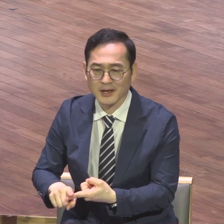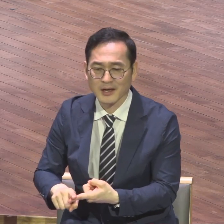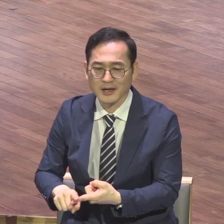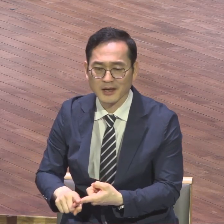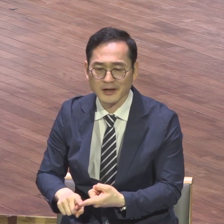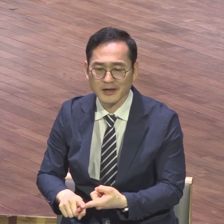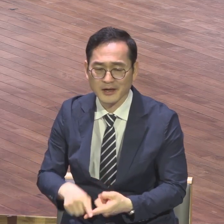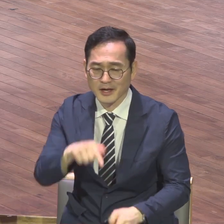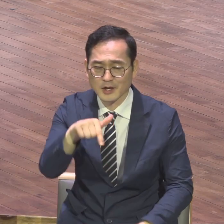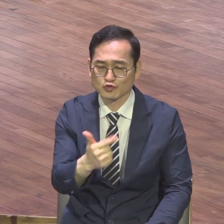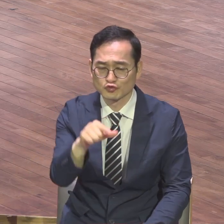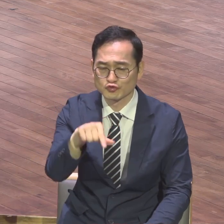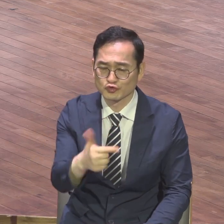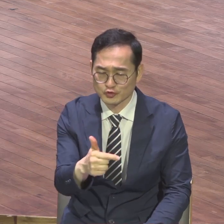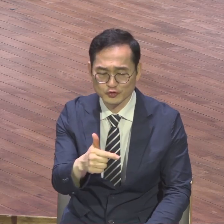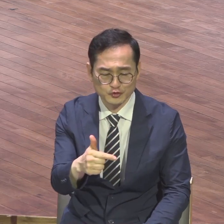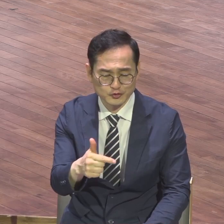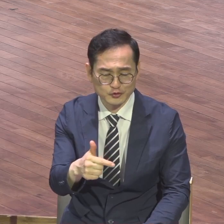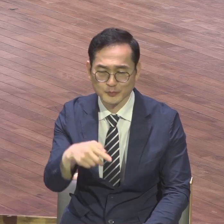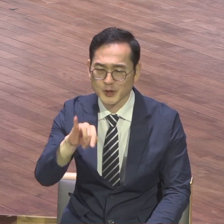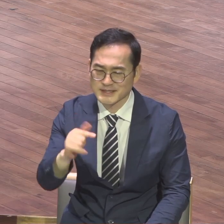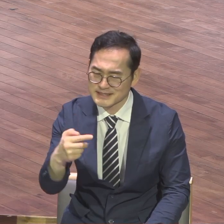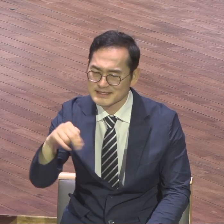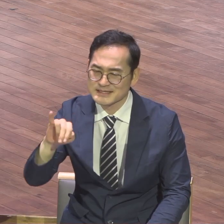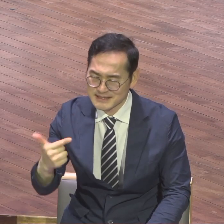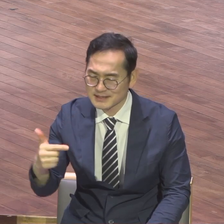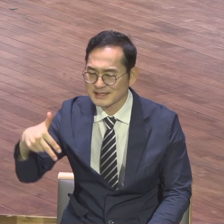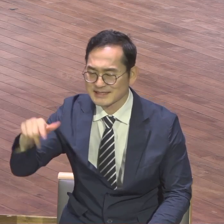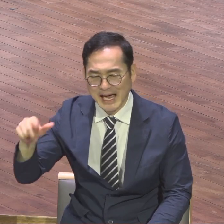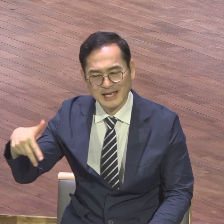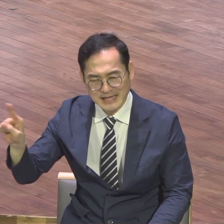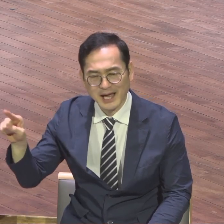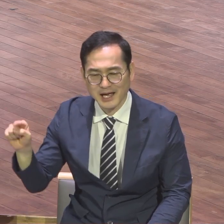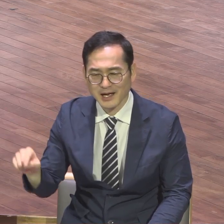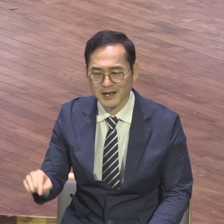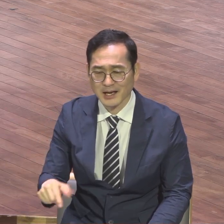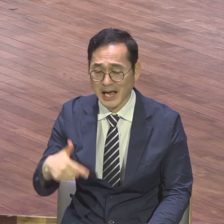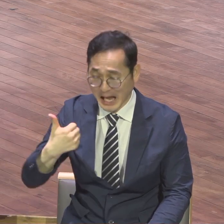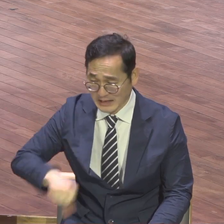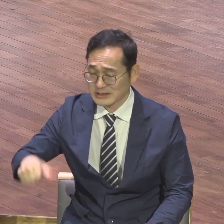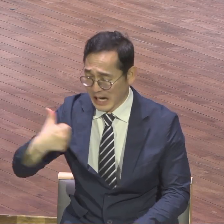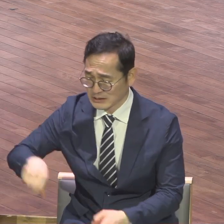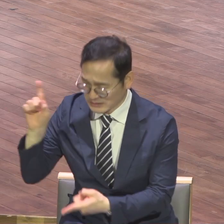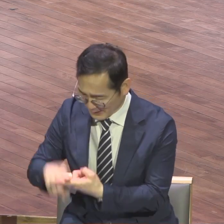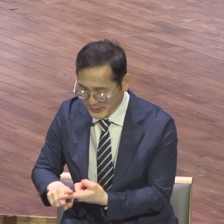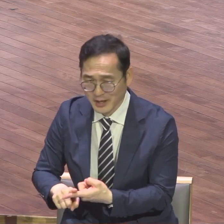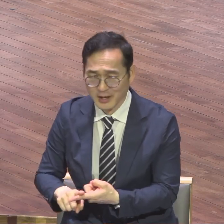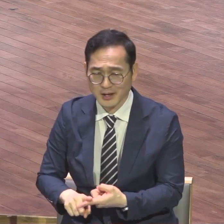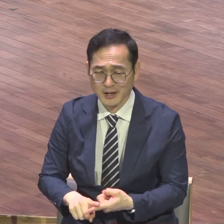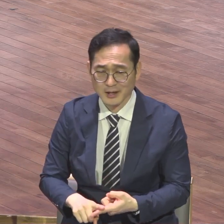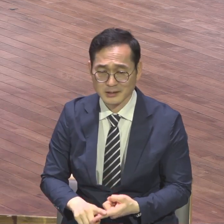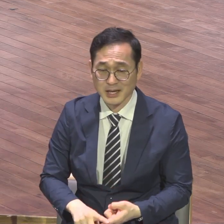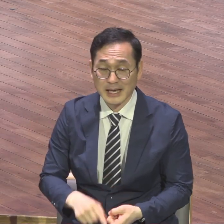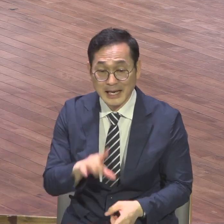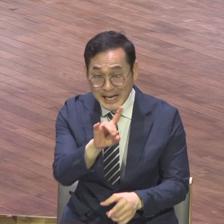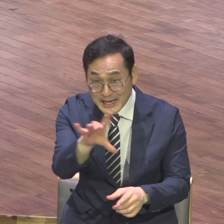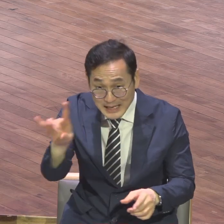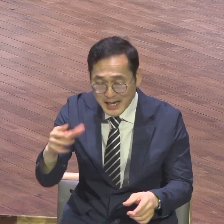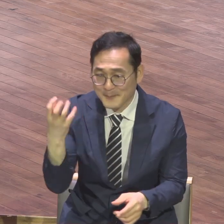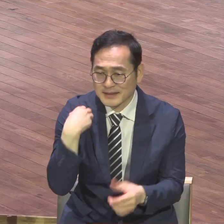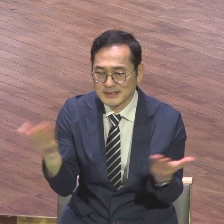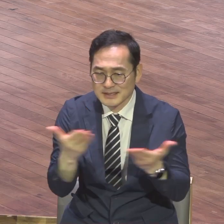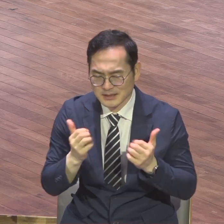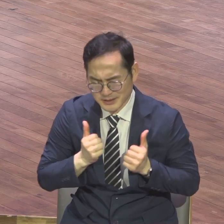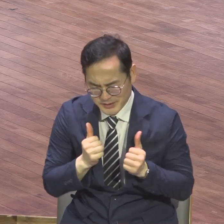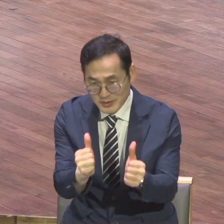한다. 다시 말해서 각자 자기 직분과 역할에 충실하면 그 사회는